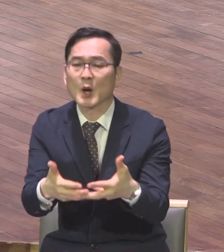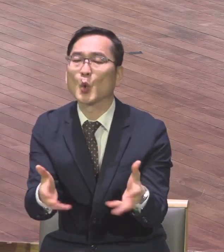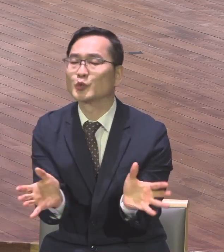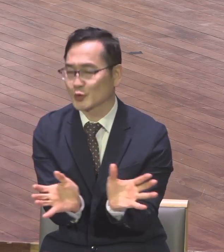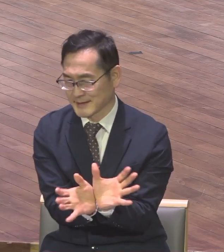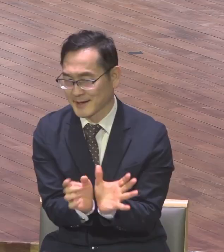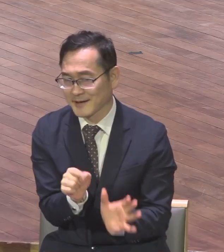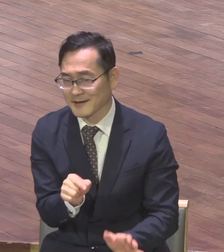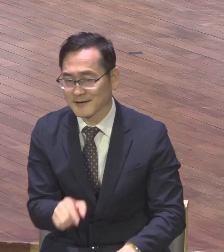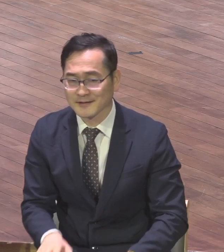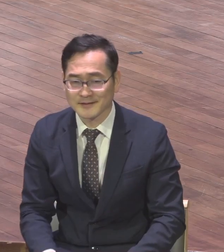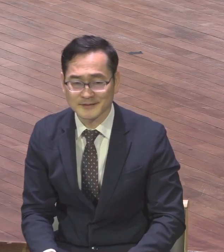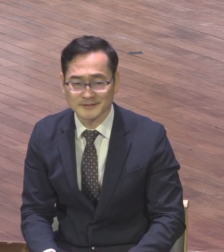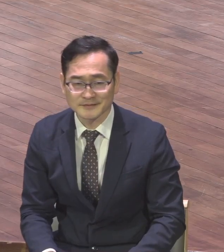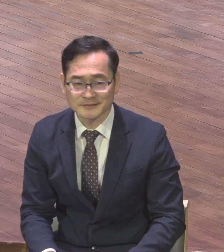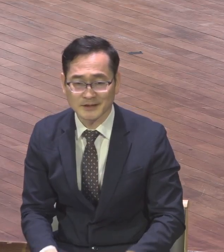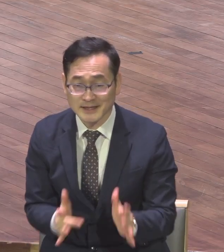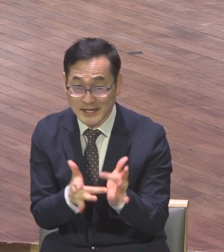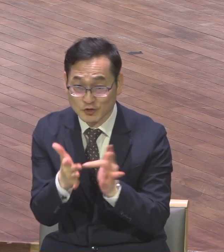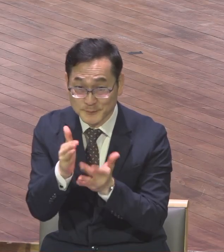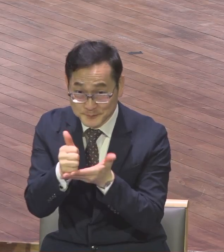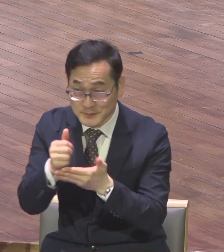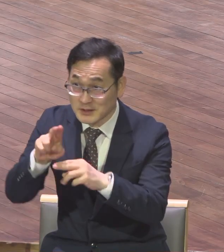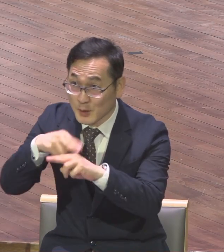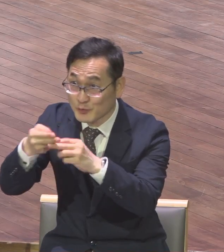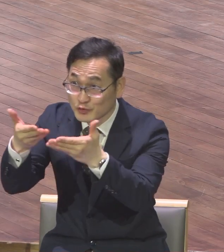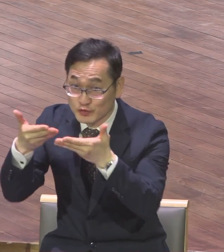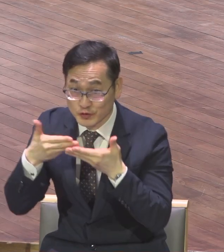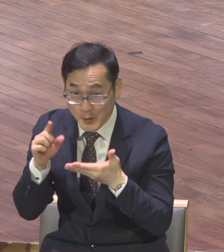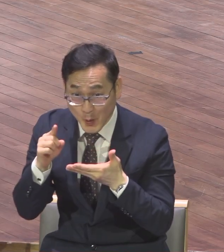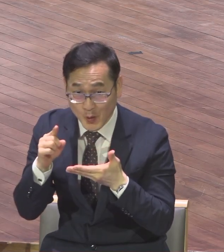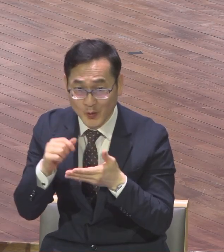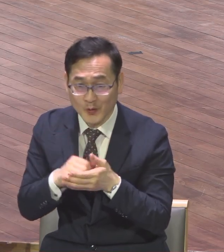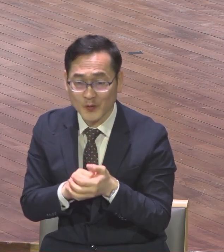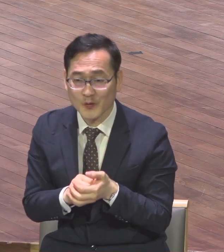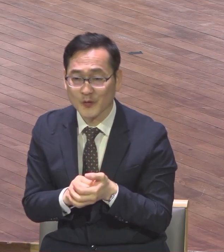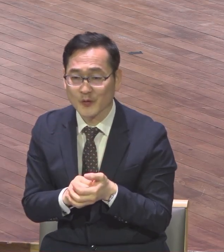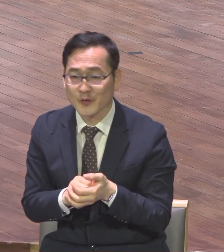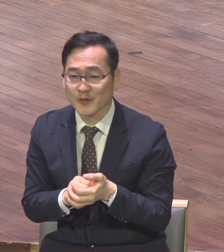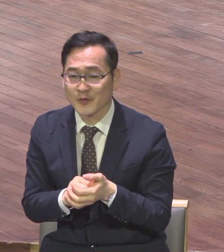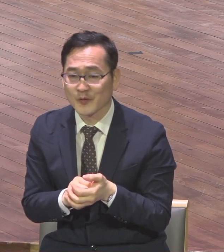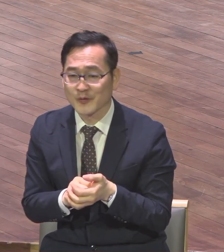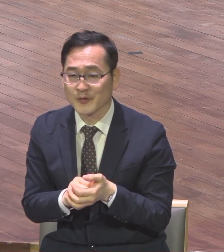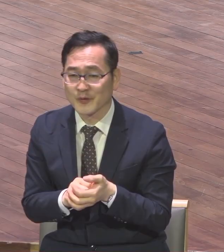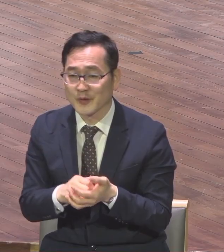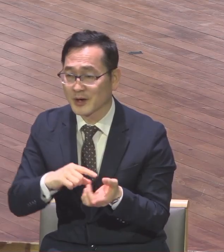예수 그리스도께서 우리에게 선물로 주신 이 최고의 선물,